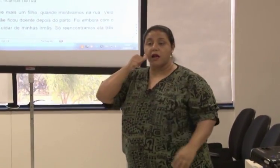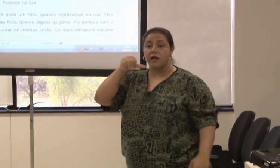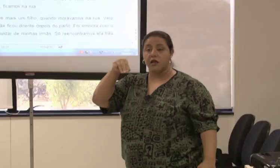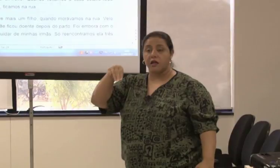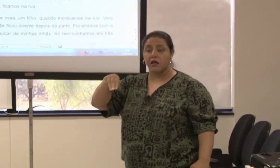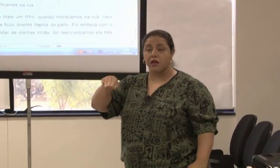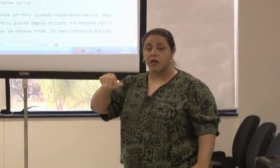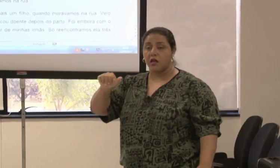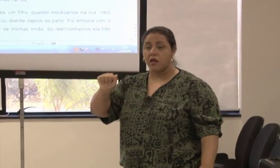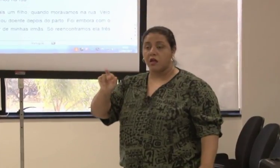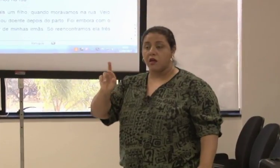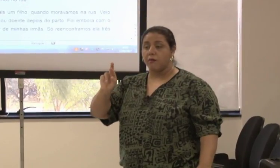mulher,